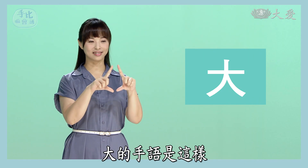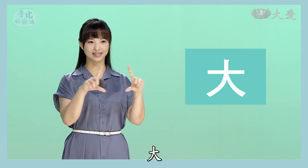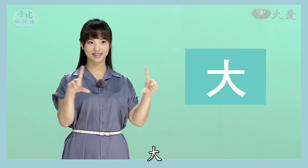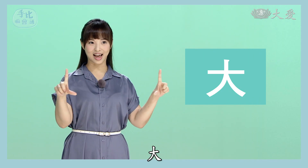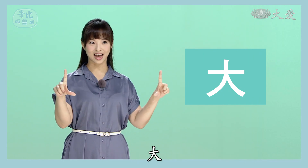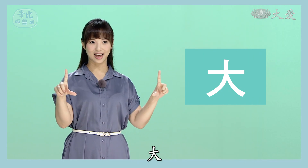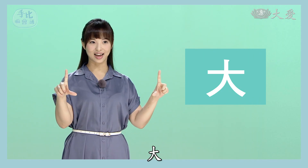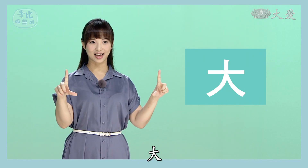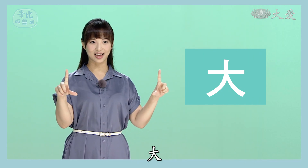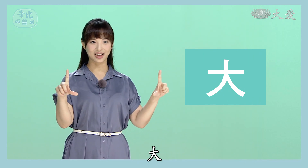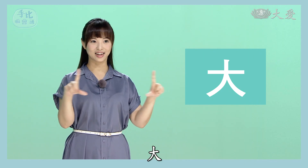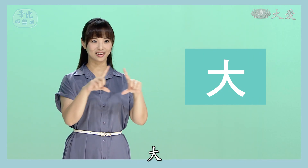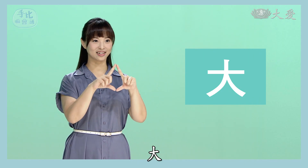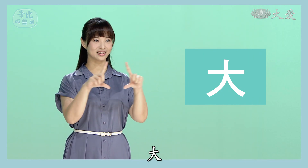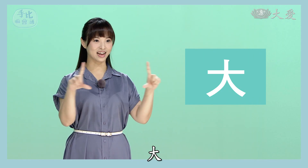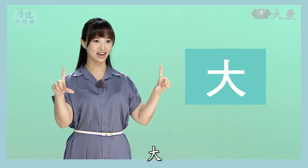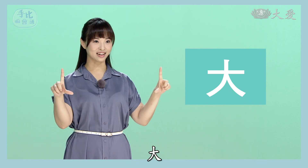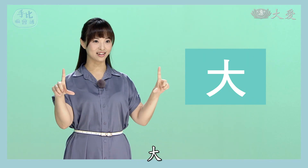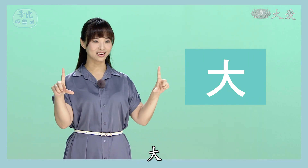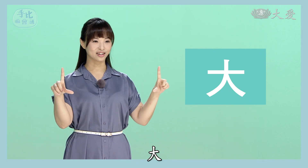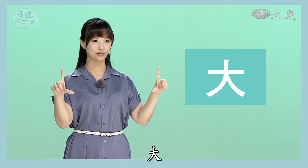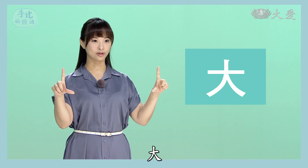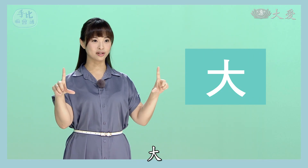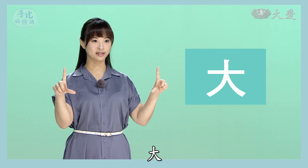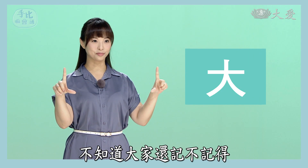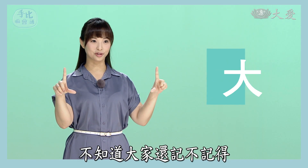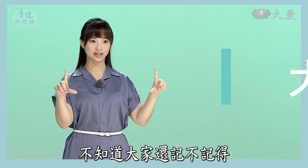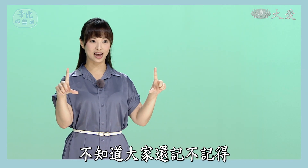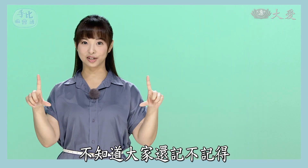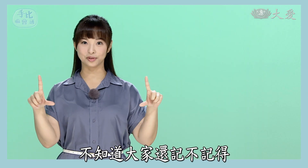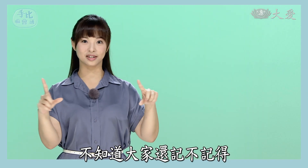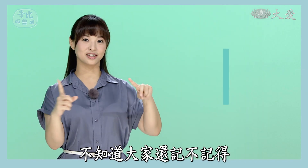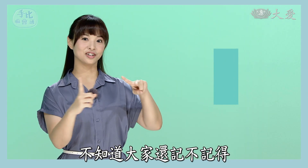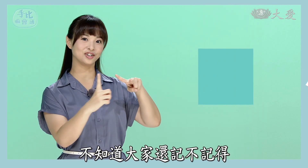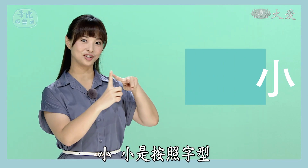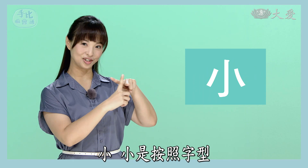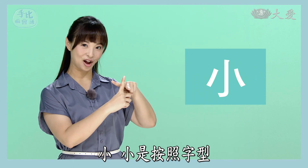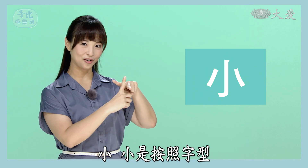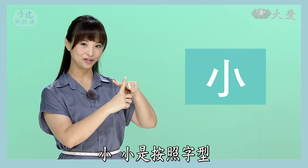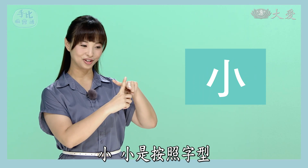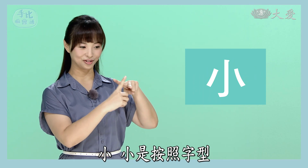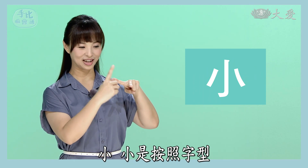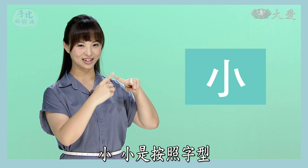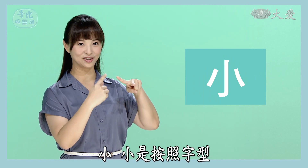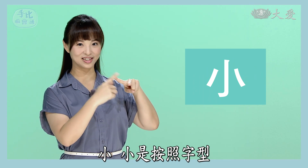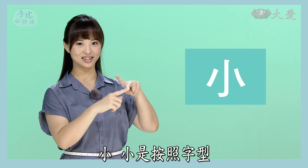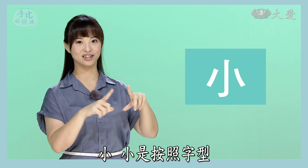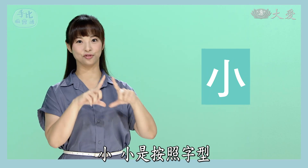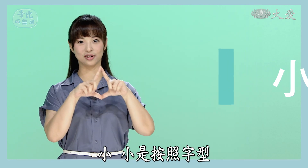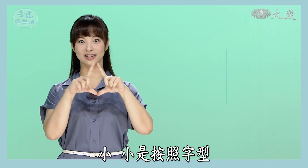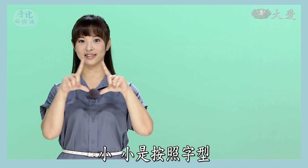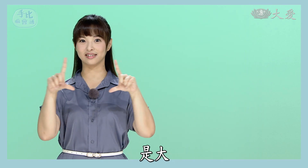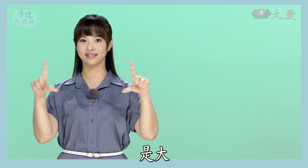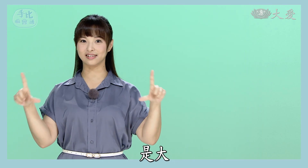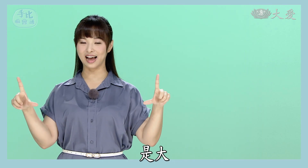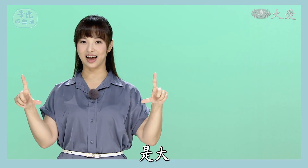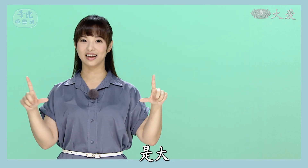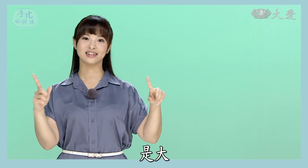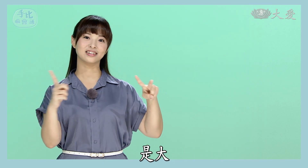大，大，所以呢，不知道大家还记不记得小，小是按照字形，所以这个是大，这个